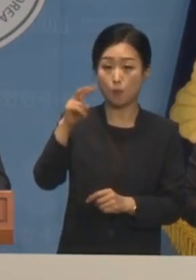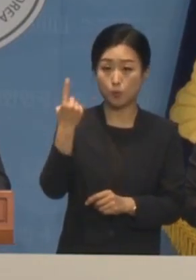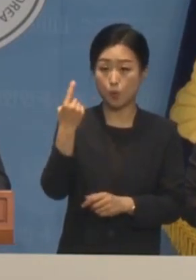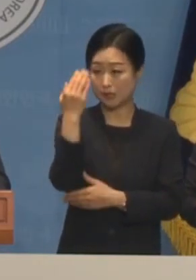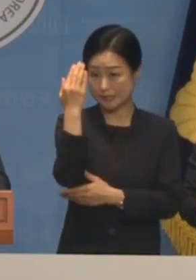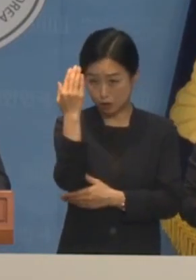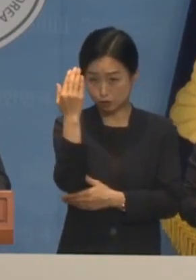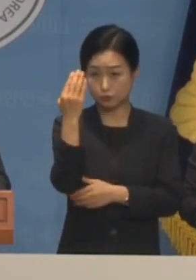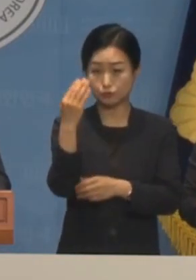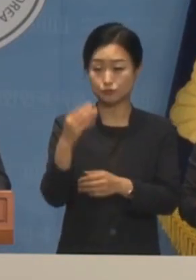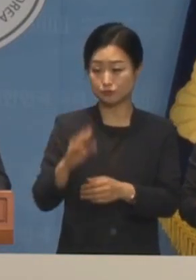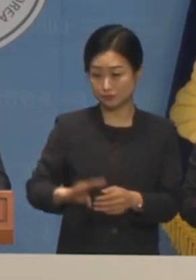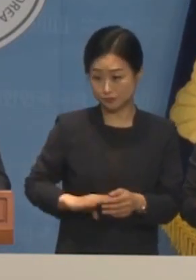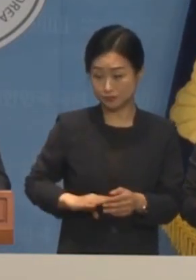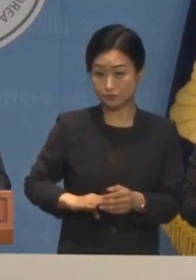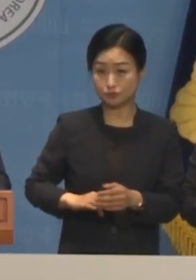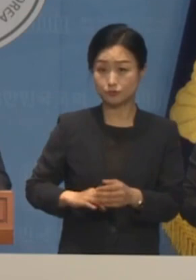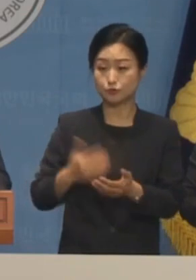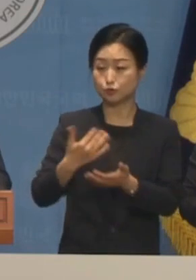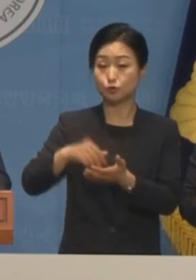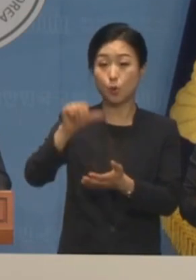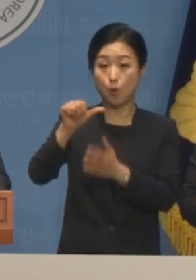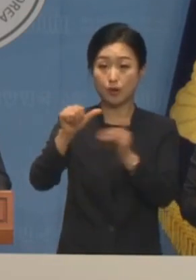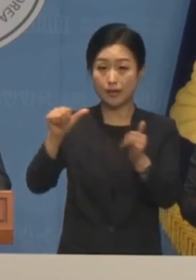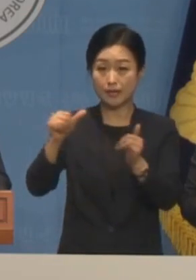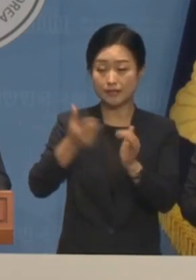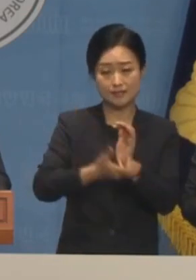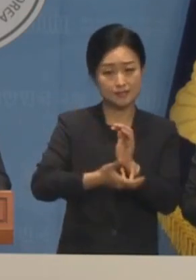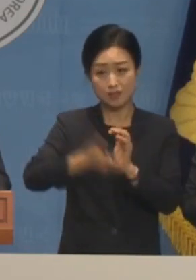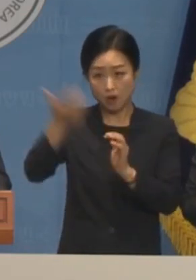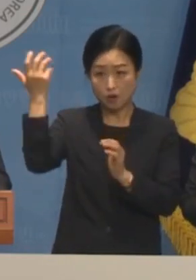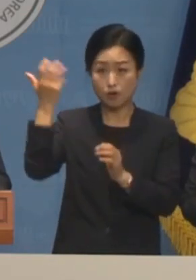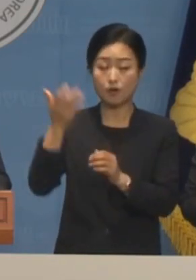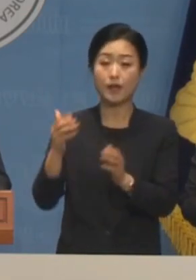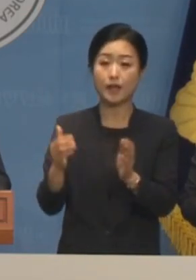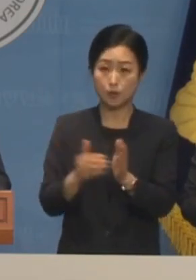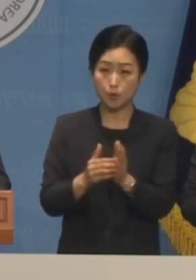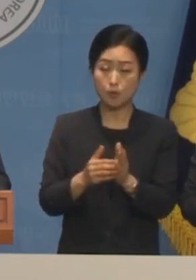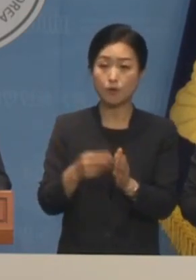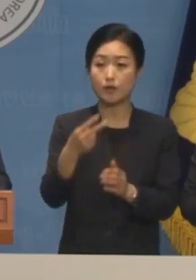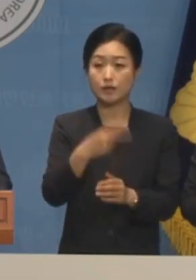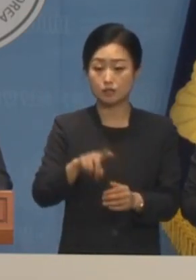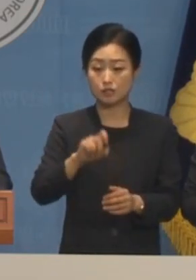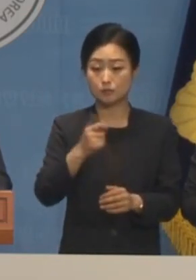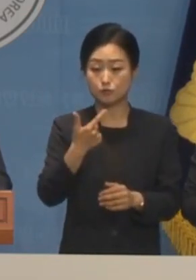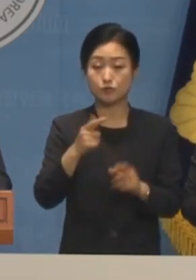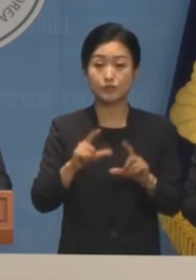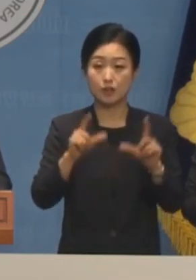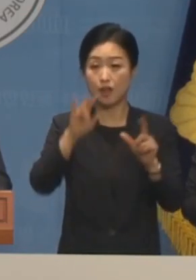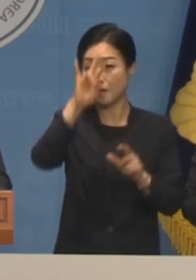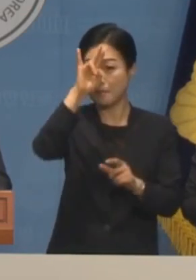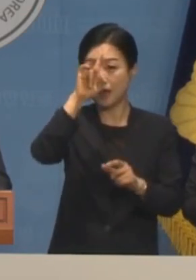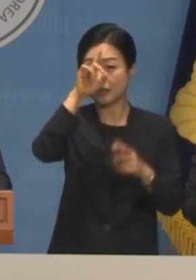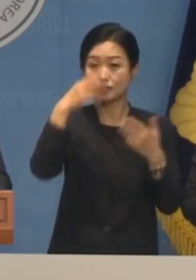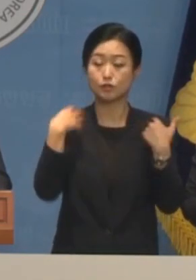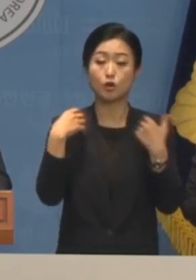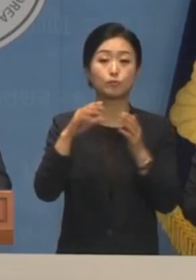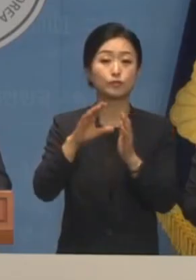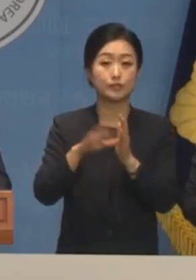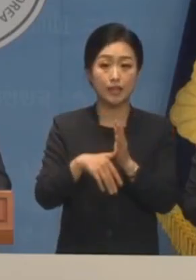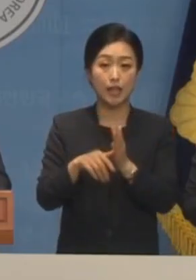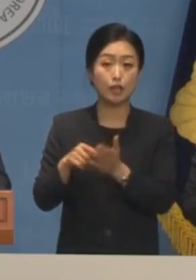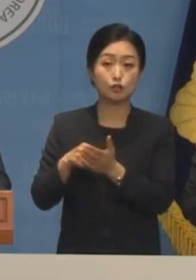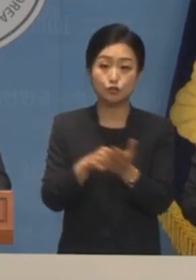독립운동과 오인의 흉상을 철거를 주도했고 2016년 박근혜 정부 시절